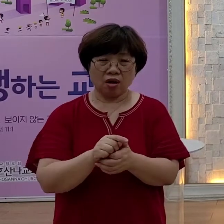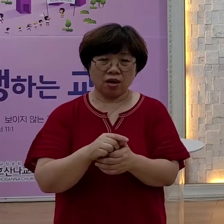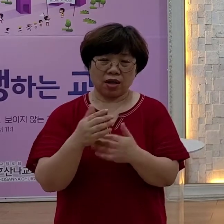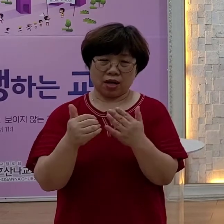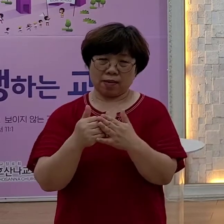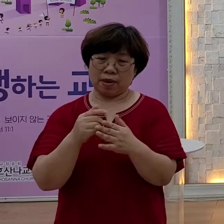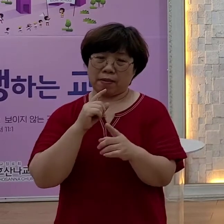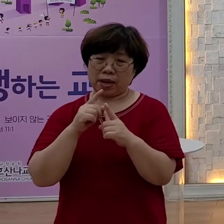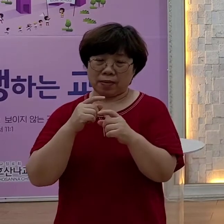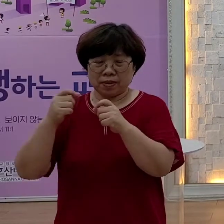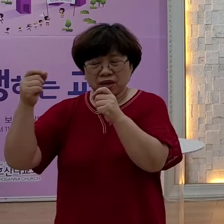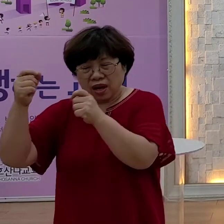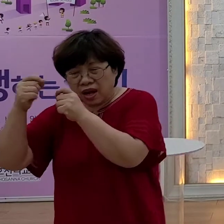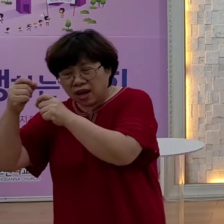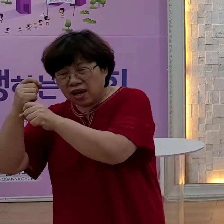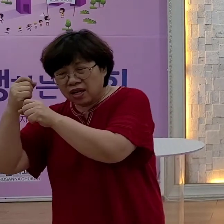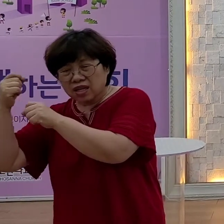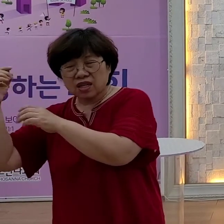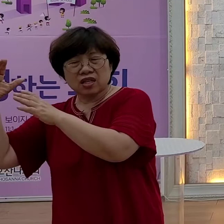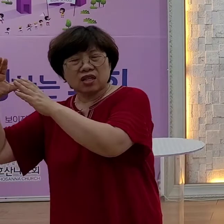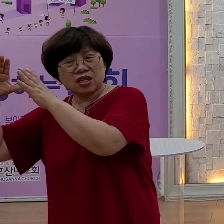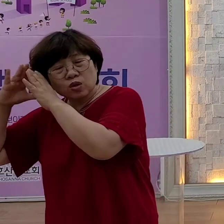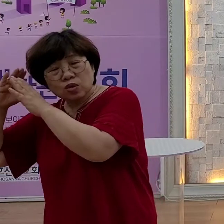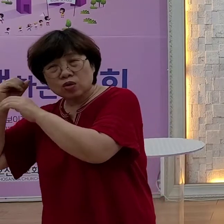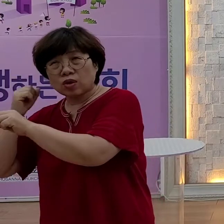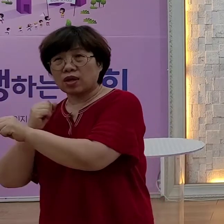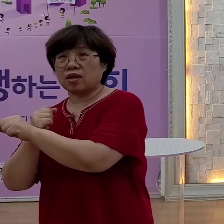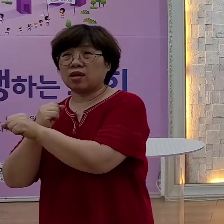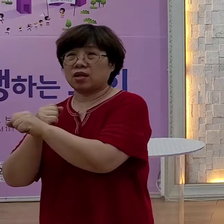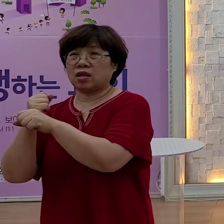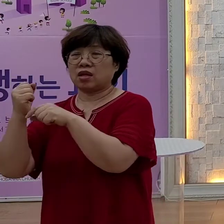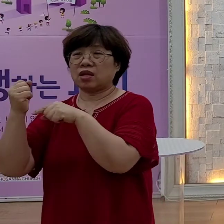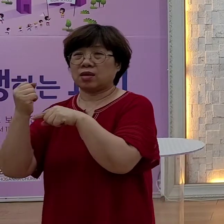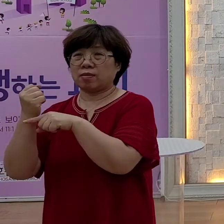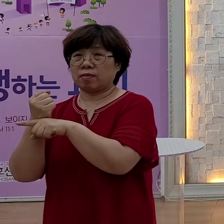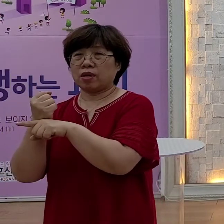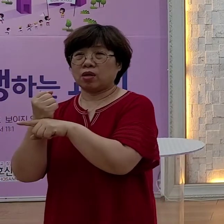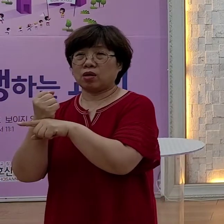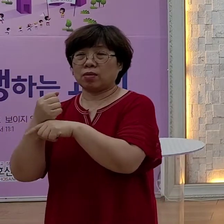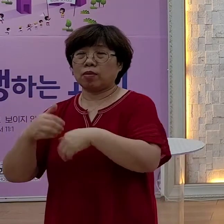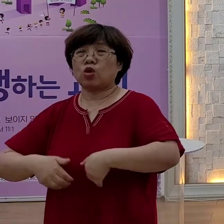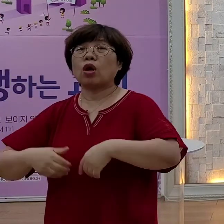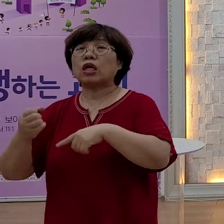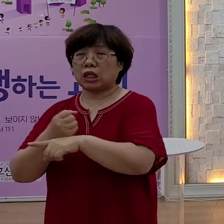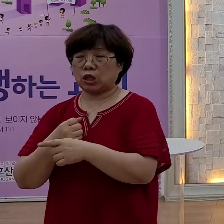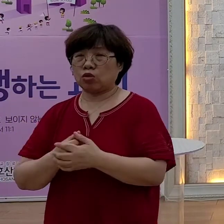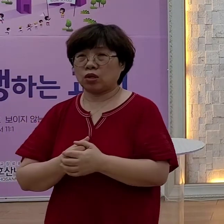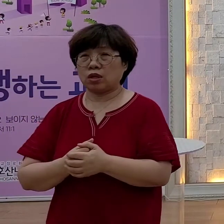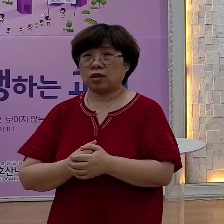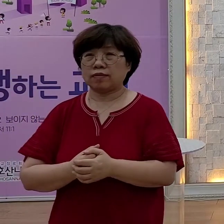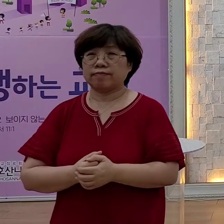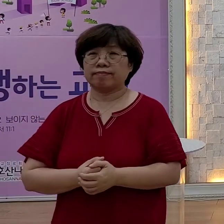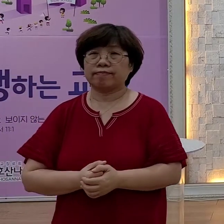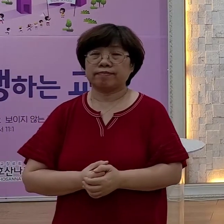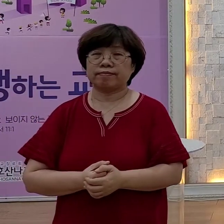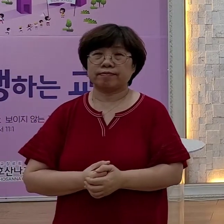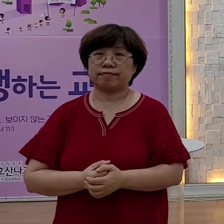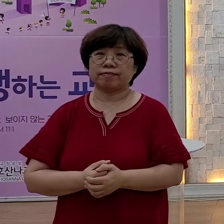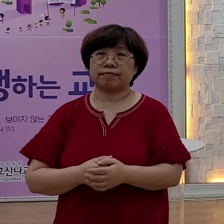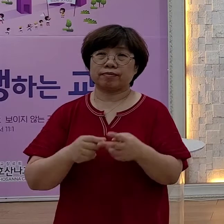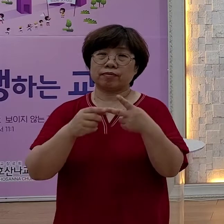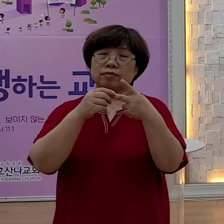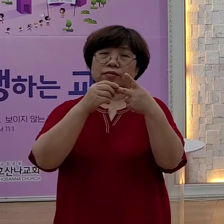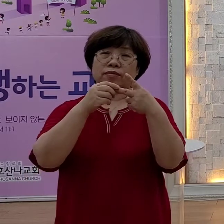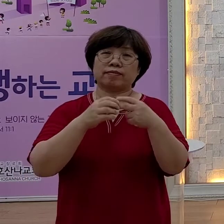말씀을 가까이에서 경청하며 들어야 하는 이유다라는 것을 말합니다. 이게 예배의 요소라고 말합니다. 자, 두